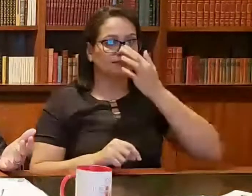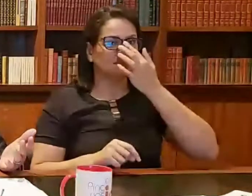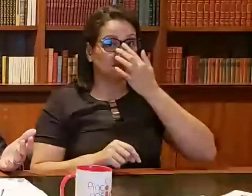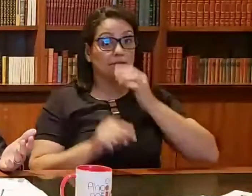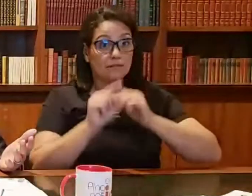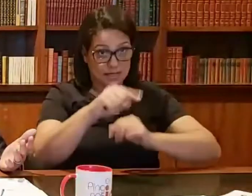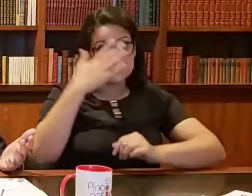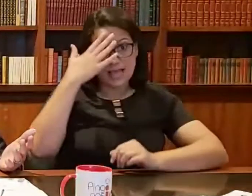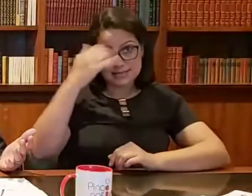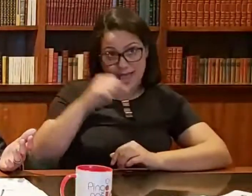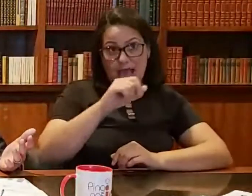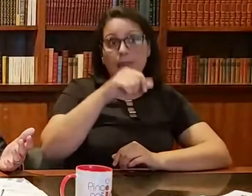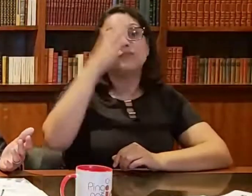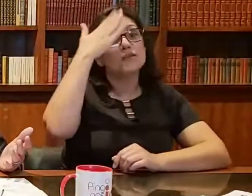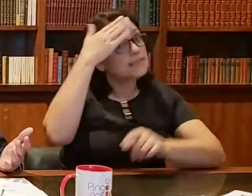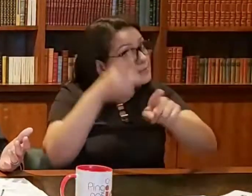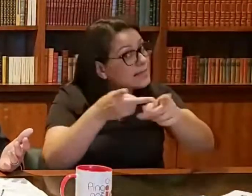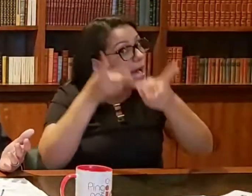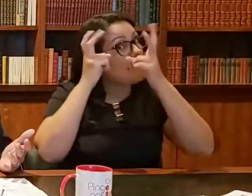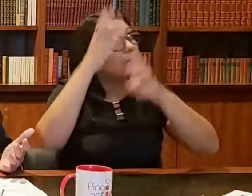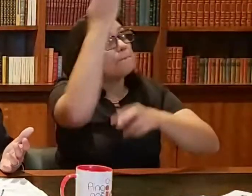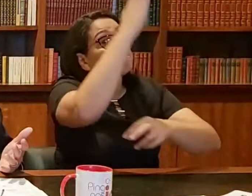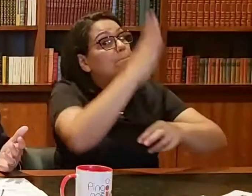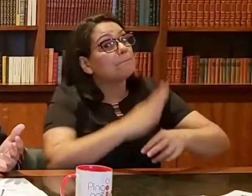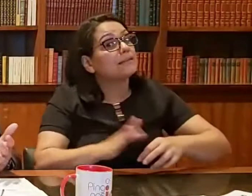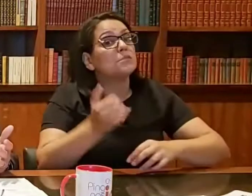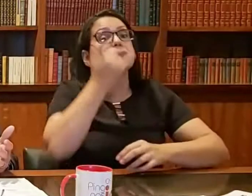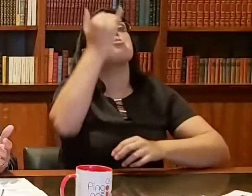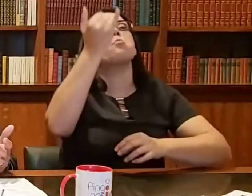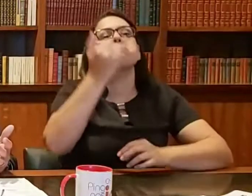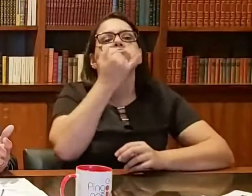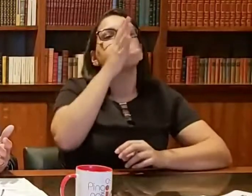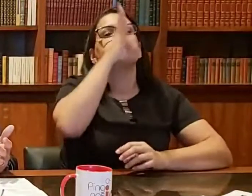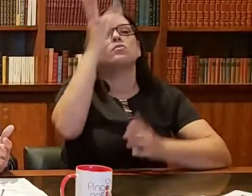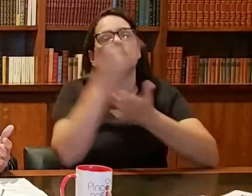Vocês sabem quem está errando no Brasil. E errando muito.